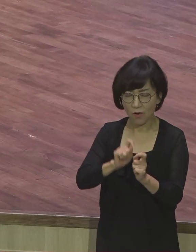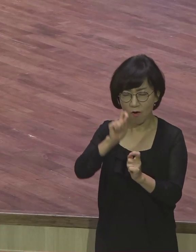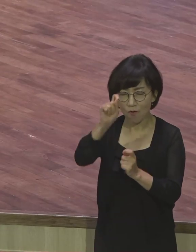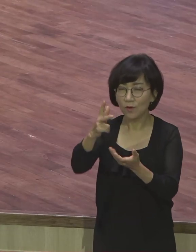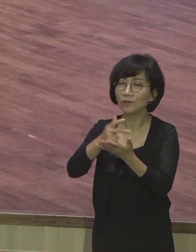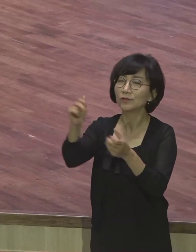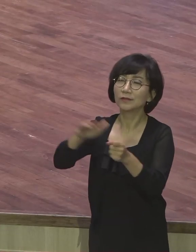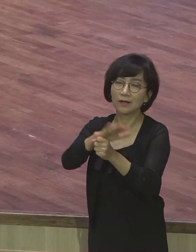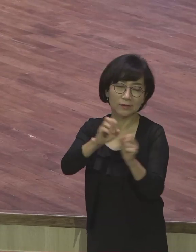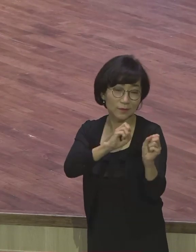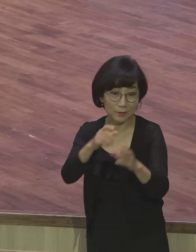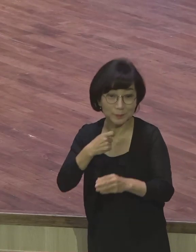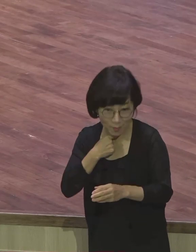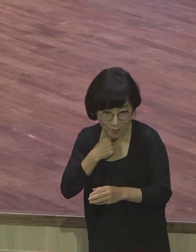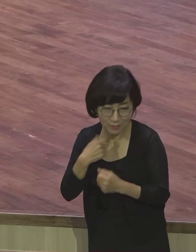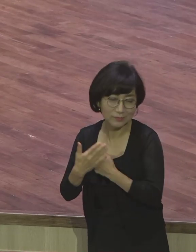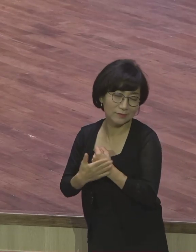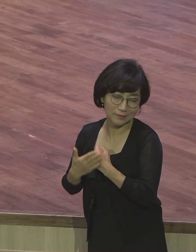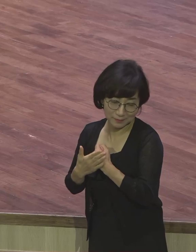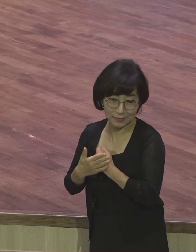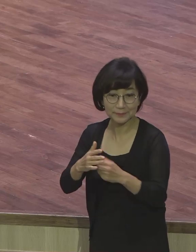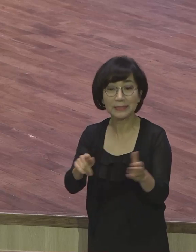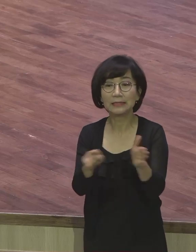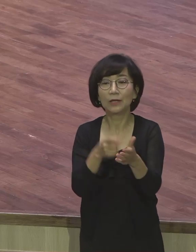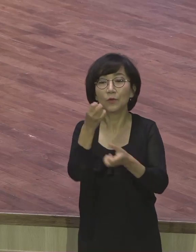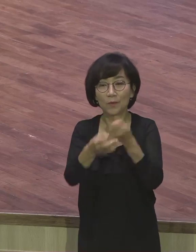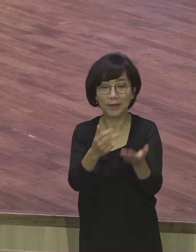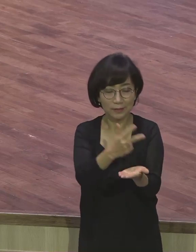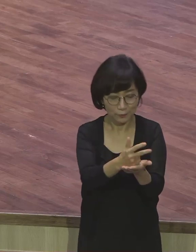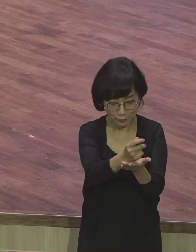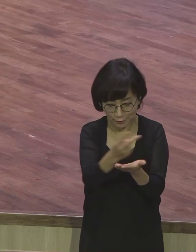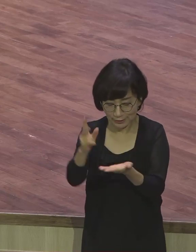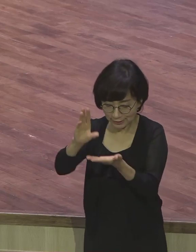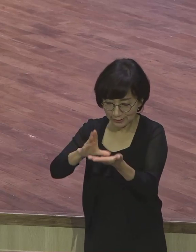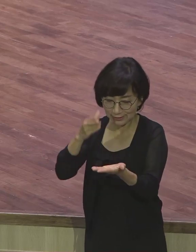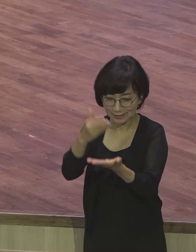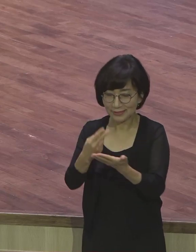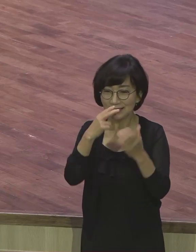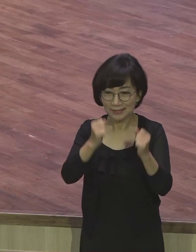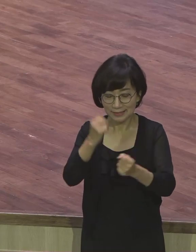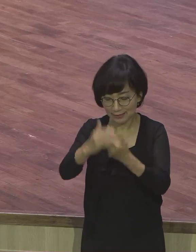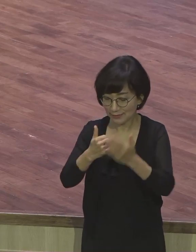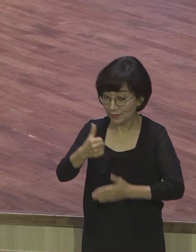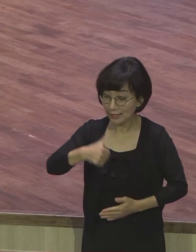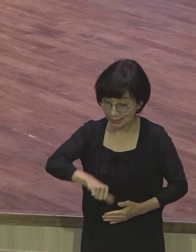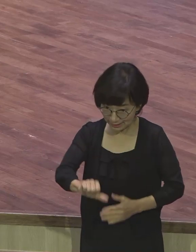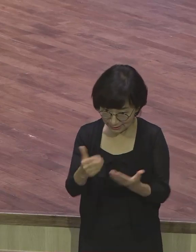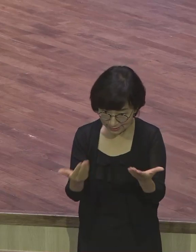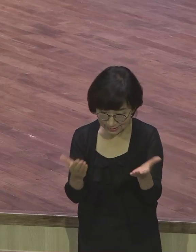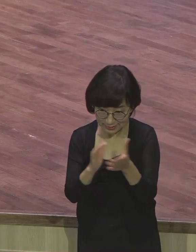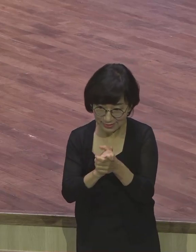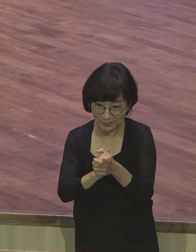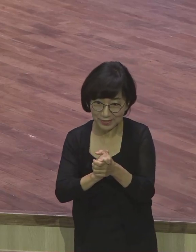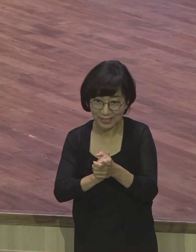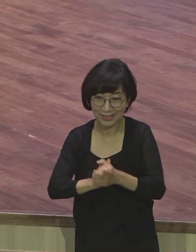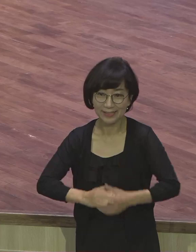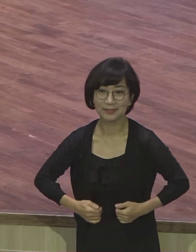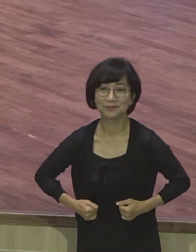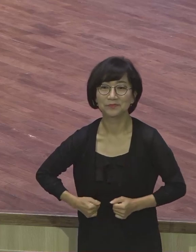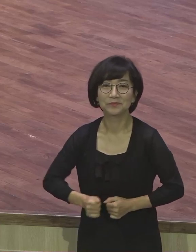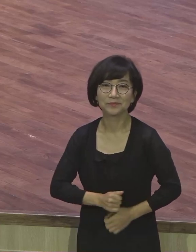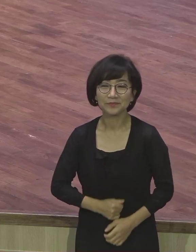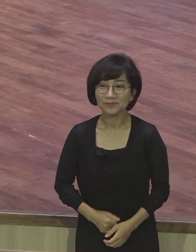은혜로운 찬이었습니다. 신앙 고백합니다. 주는 그리스도시요 살아계신 하나님의 아들이십니다.